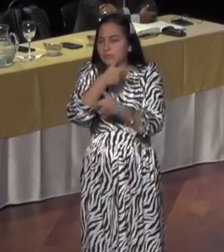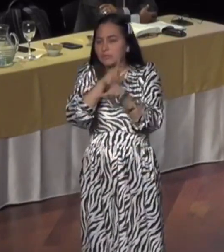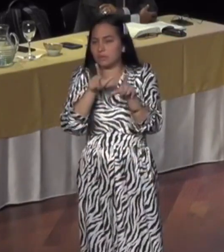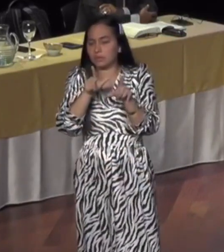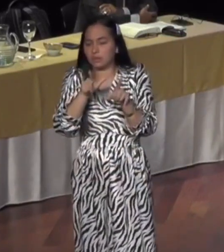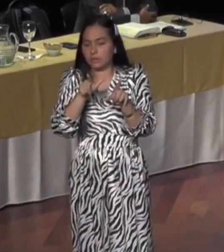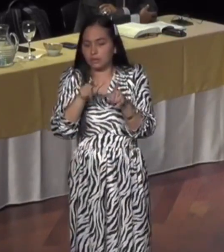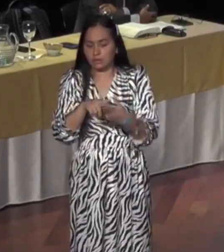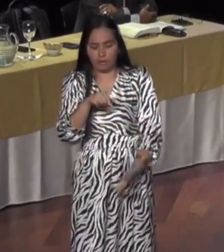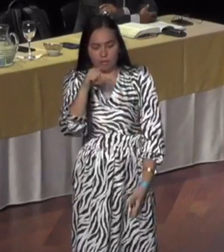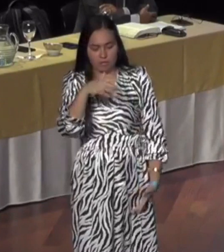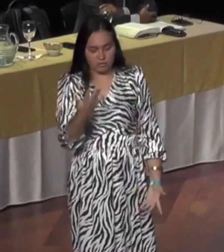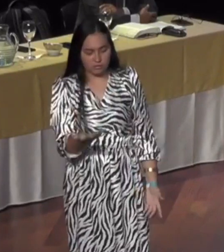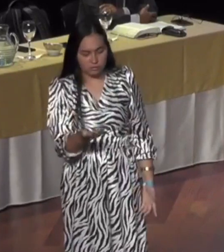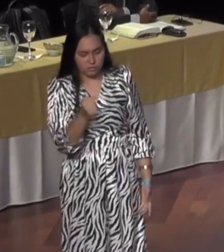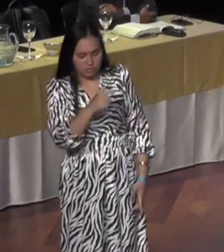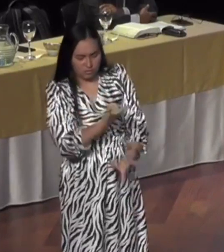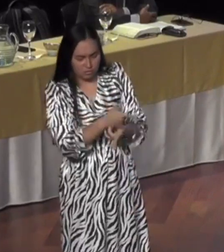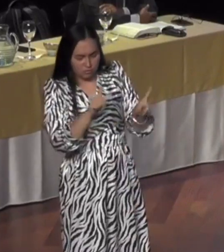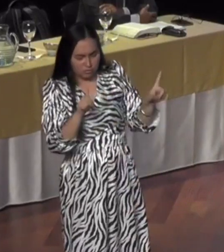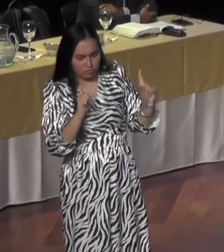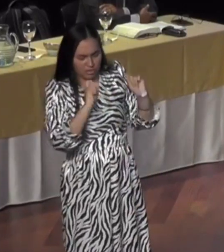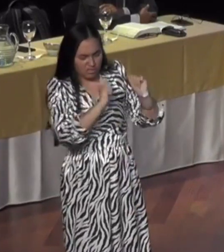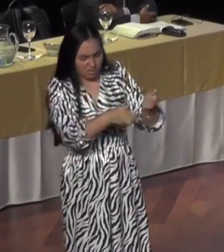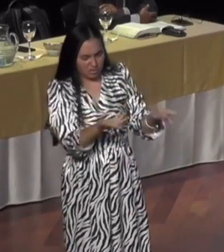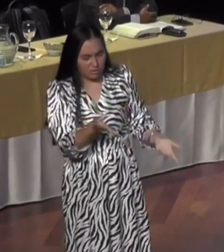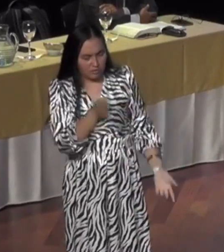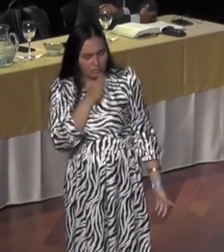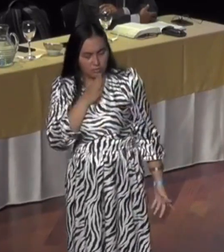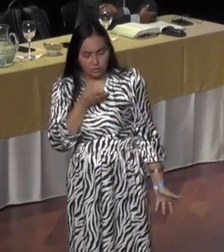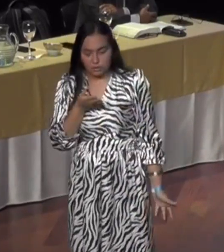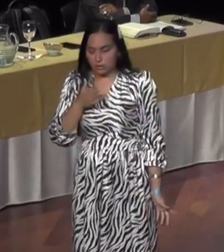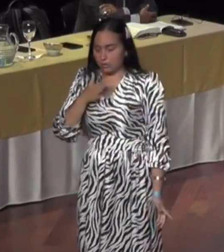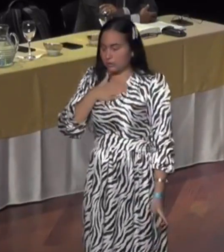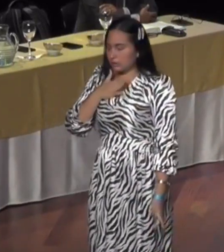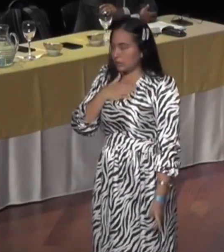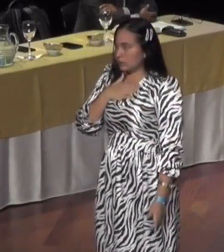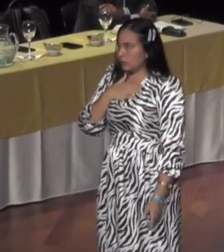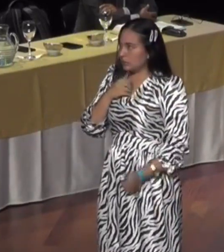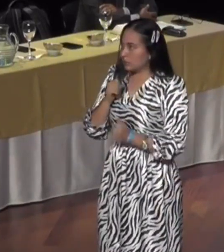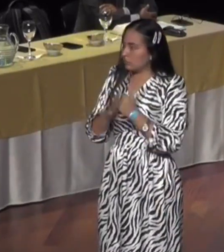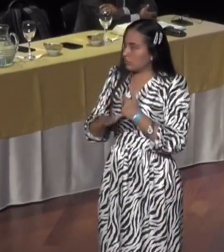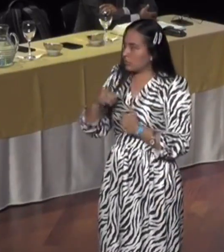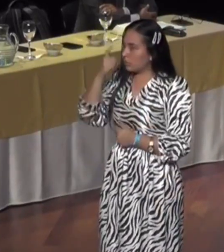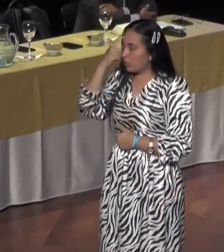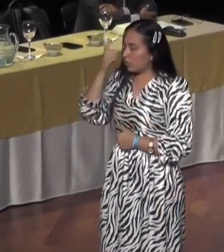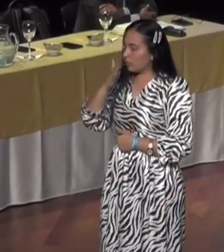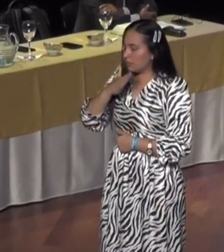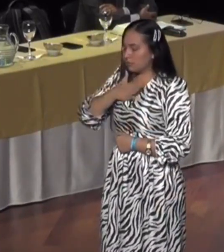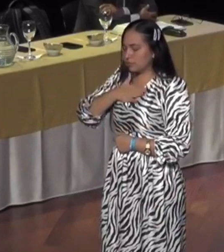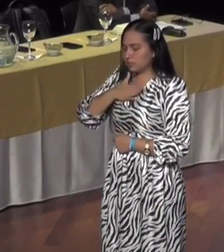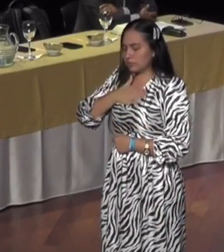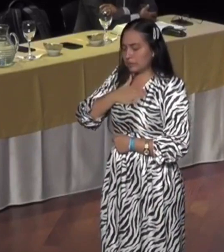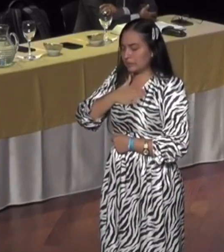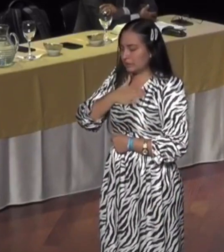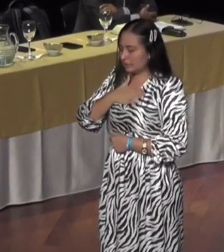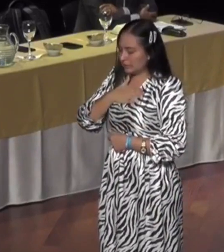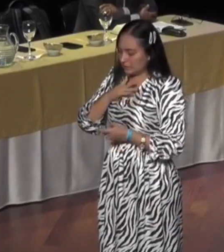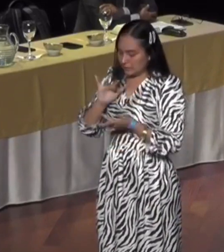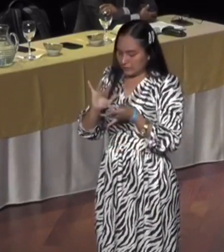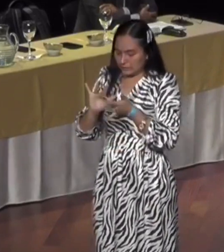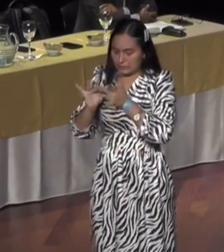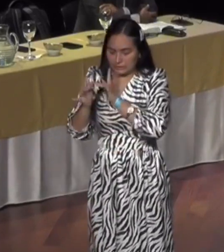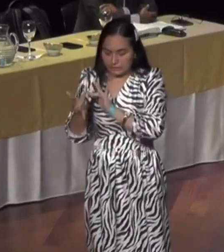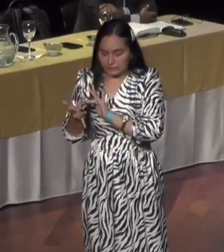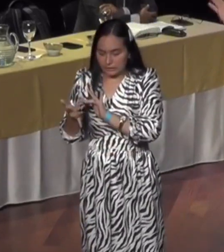a ti por libertador? Y esto a él lo acomplejó. Esta frase lo lapidó, lo fraccionó. Moisés